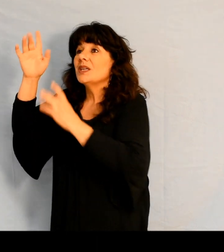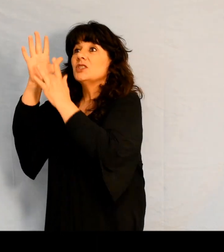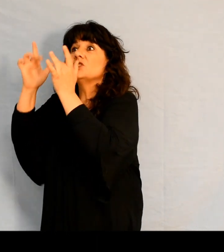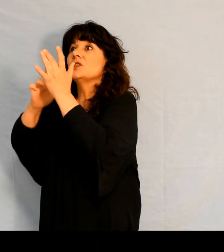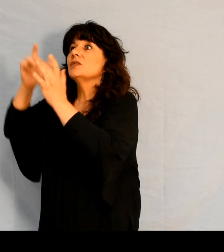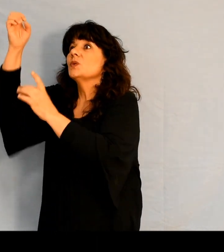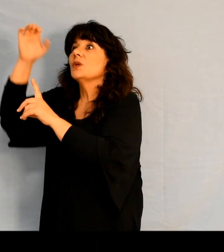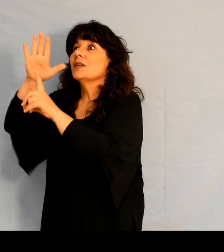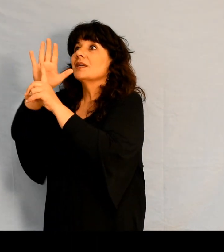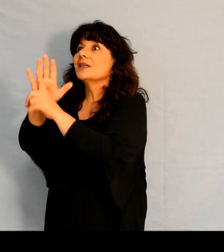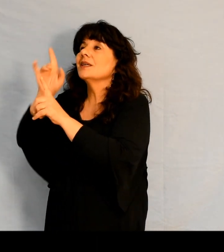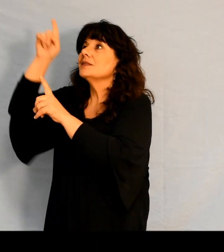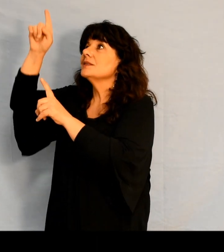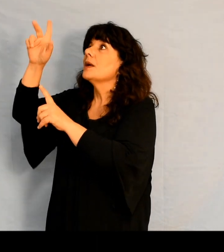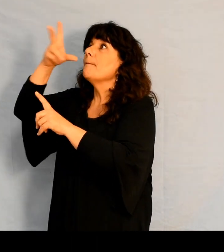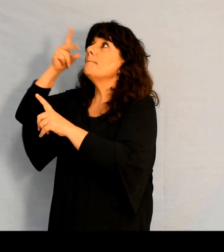est ressuscité d'entre les morts.